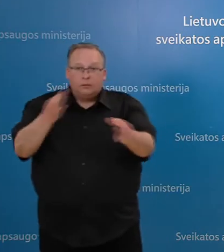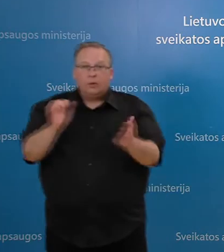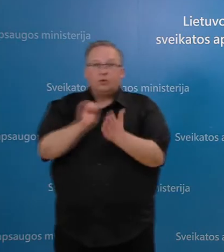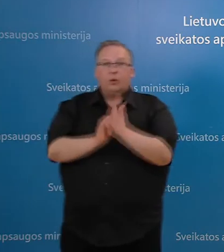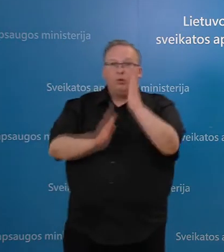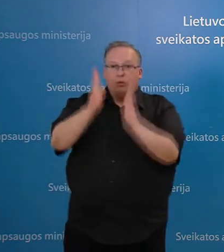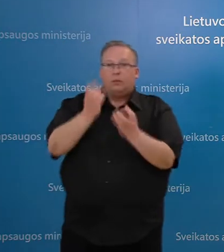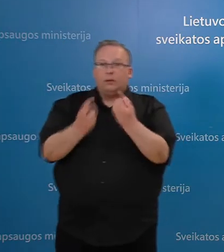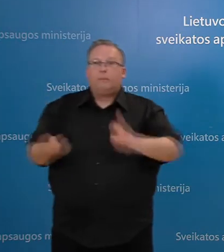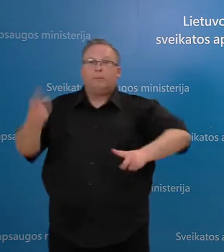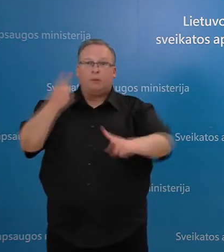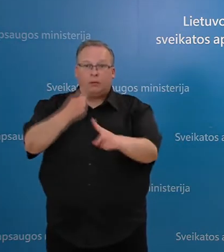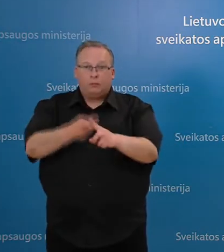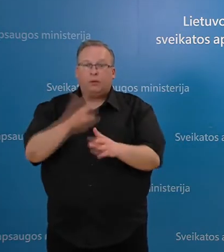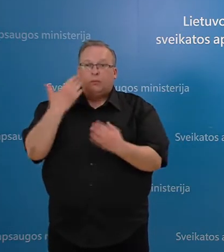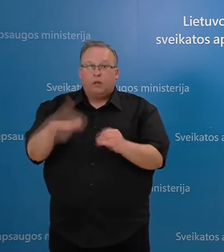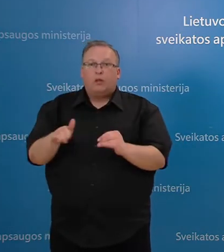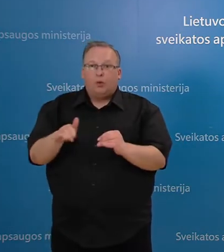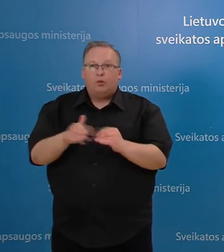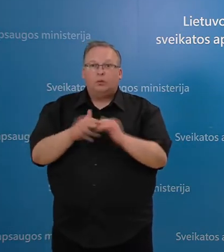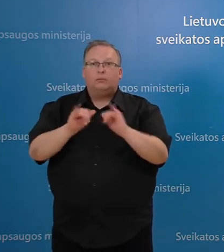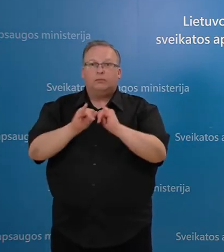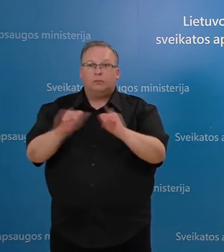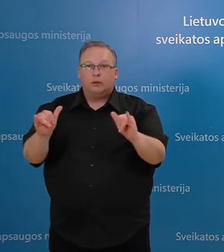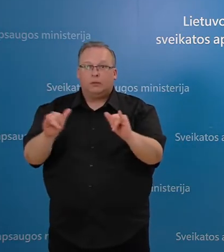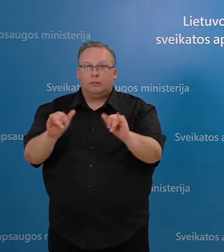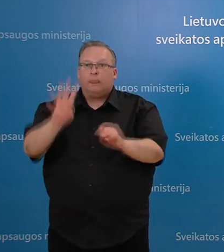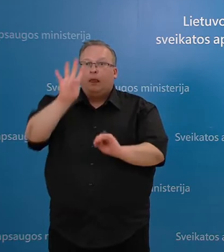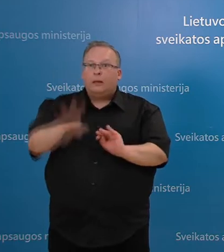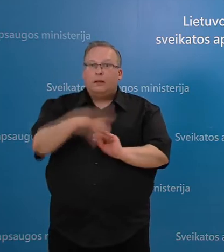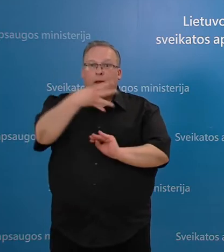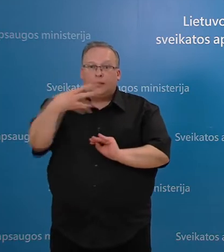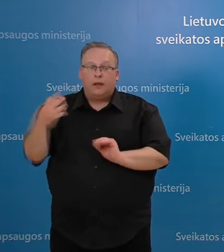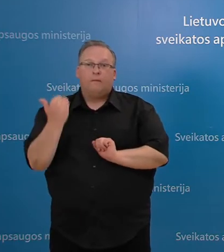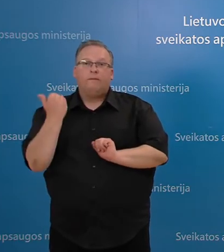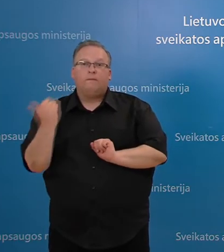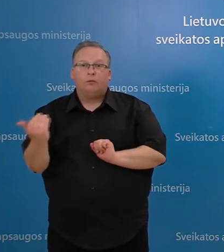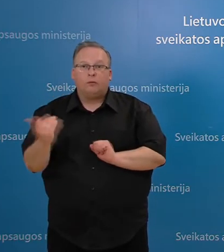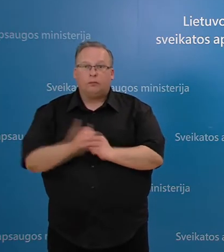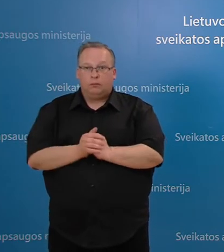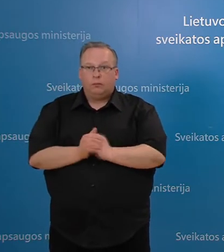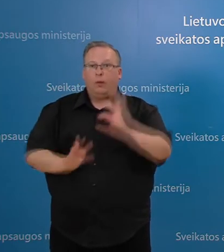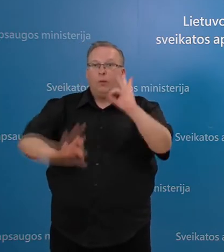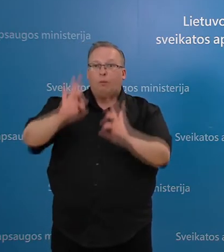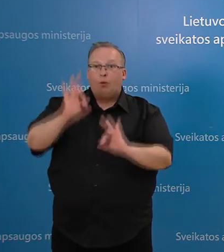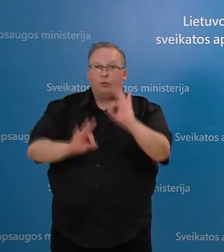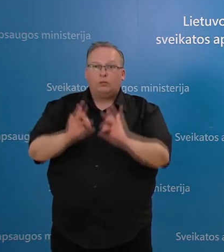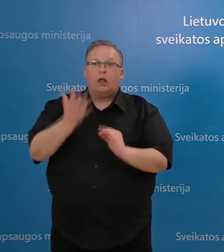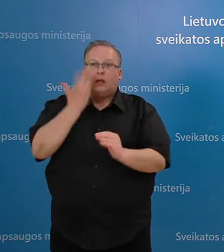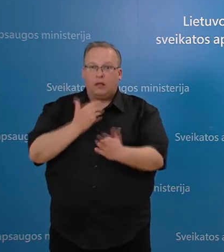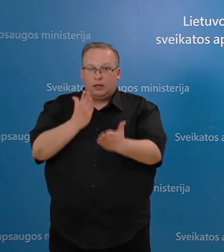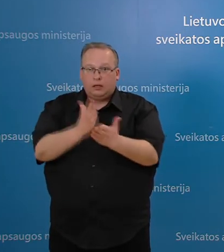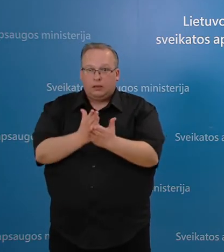artimiausiu metu išplatins, o gal jau ir išplatino lentelę su procentais, kiek kuriame